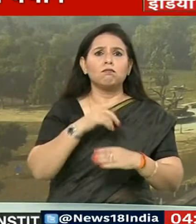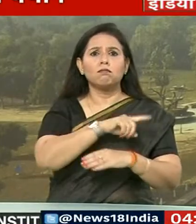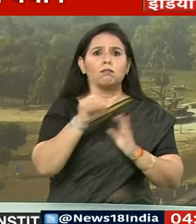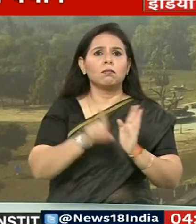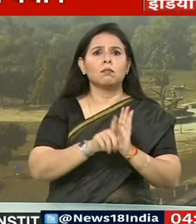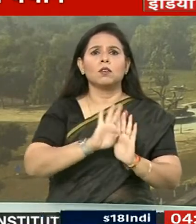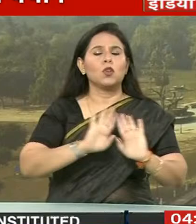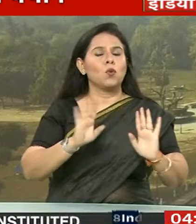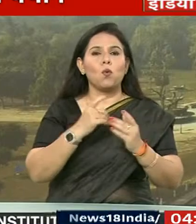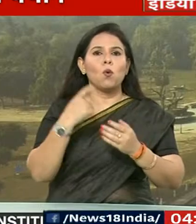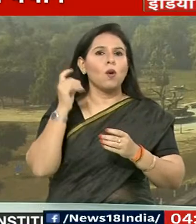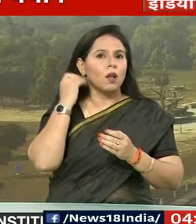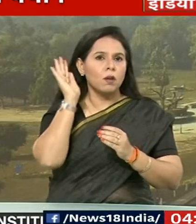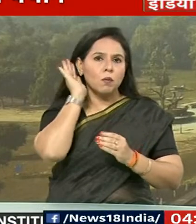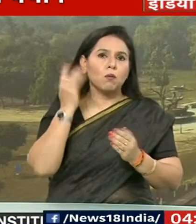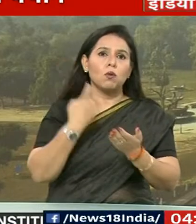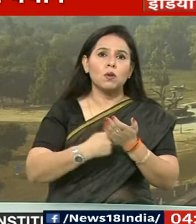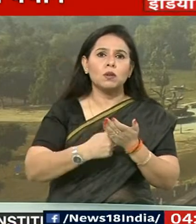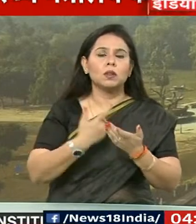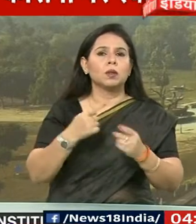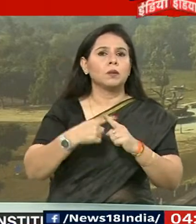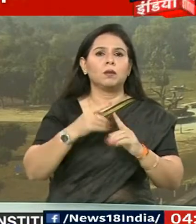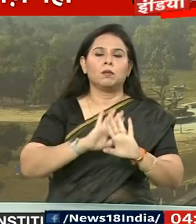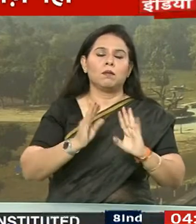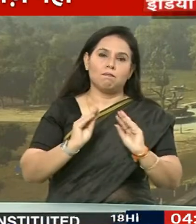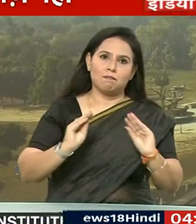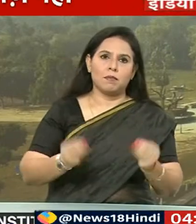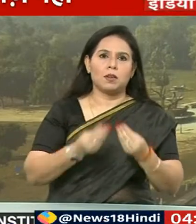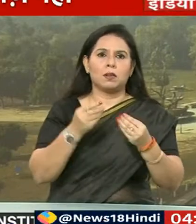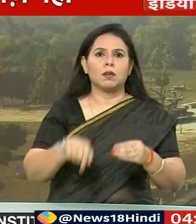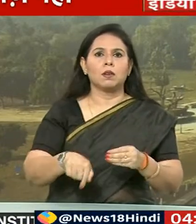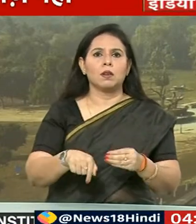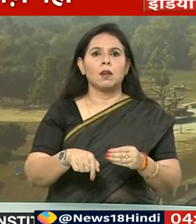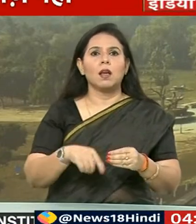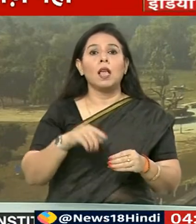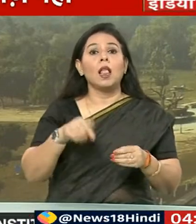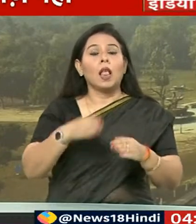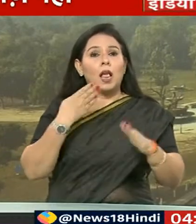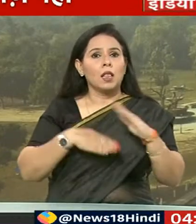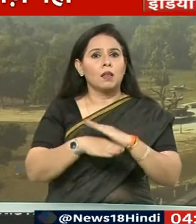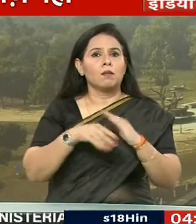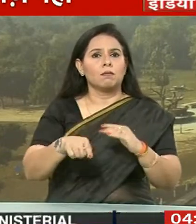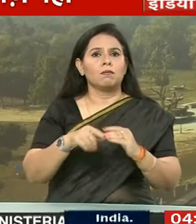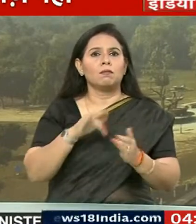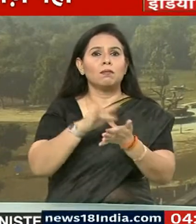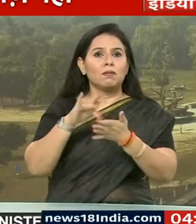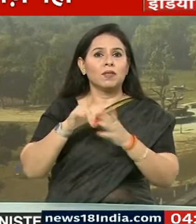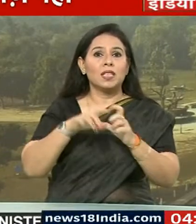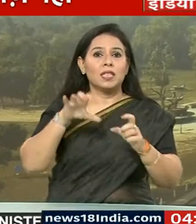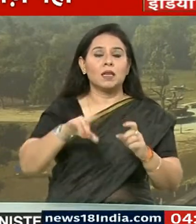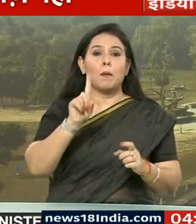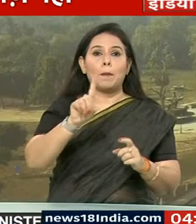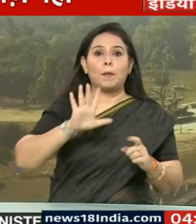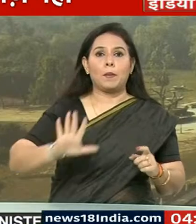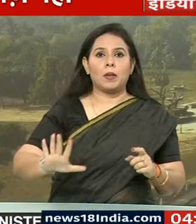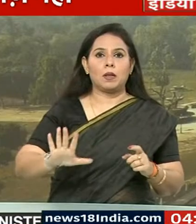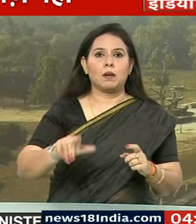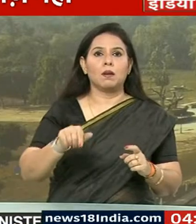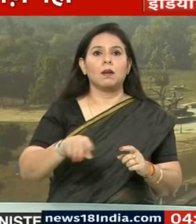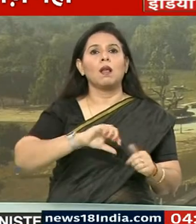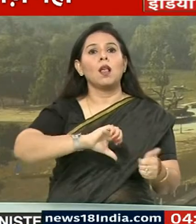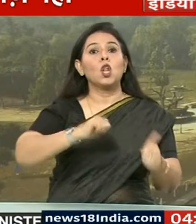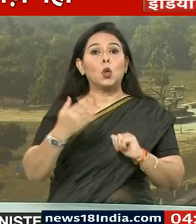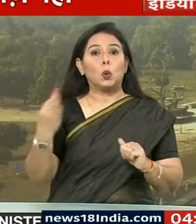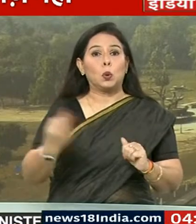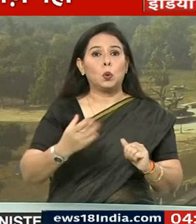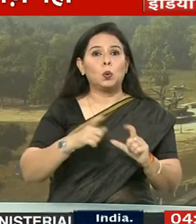se koi case nahi aaya hai उसकी संख्या में भी बढ़ोतरी हुई है. इसके तहत इन जिलों की संख्या 15 हो गई है और